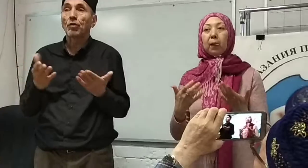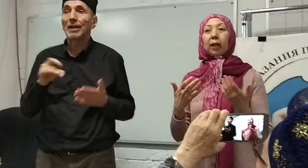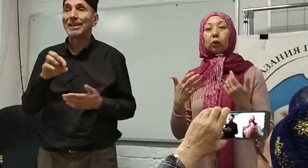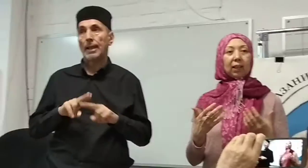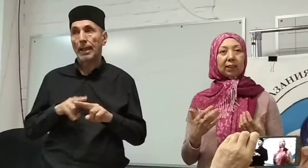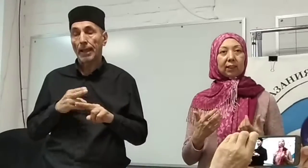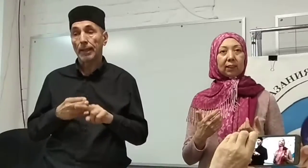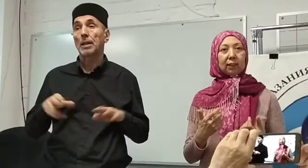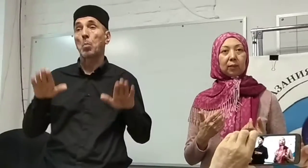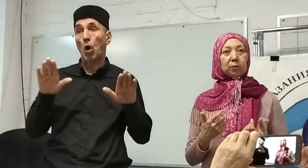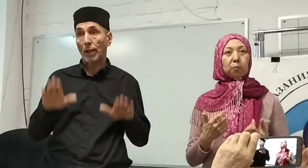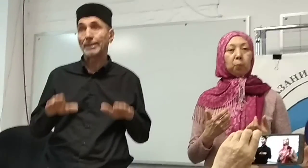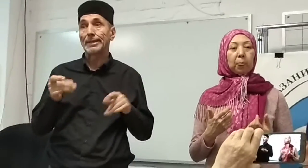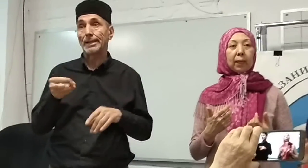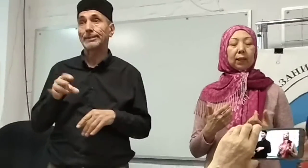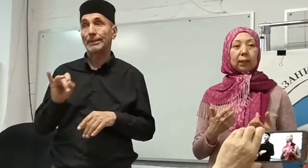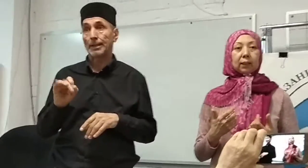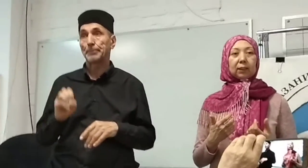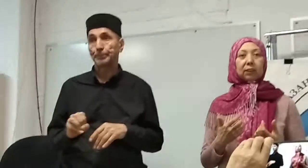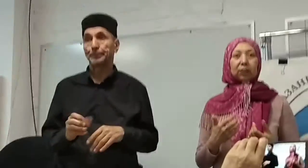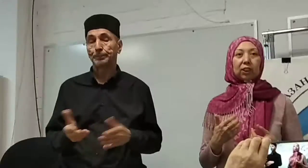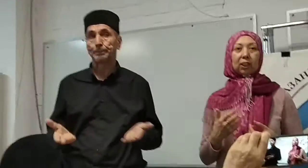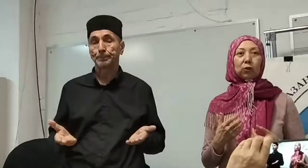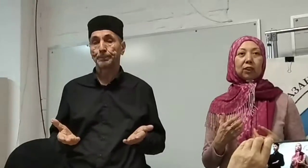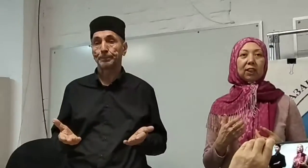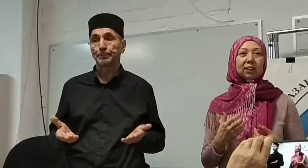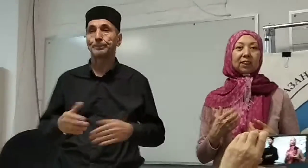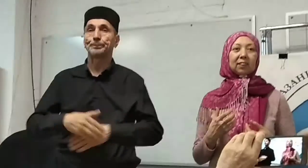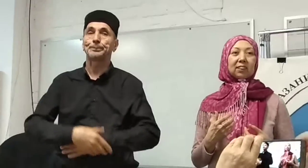их чему-либо, поклонение. Сейчас она усядется.